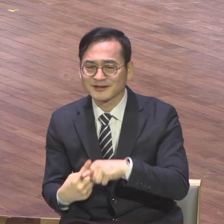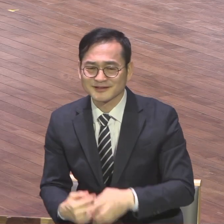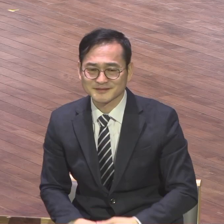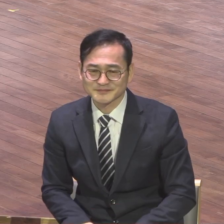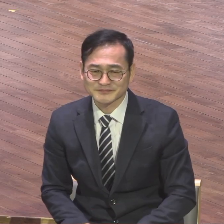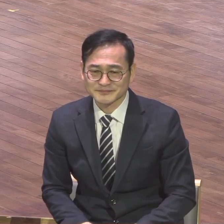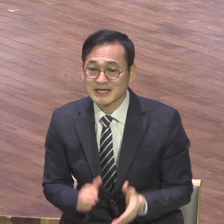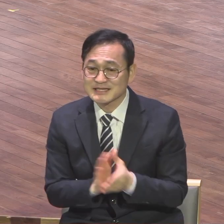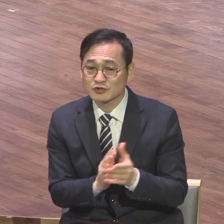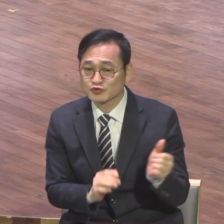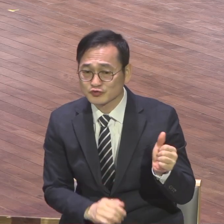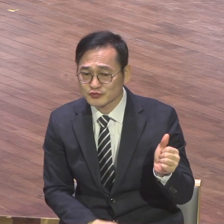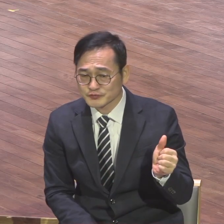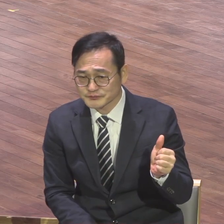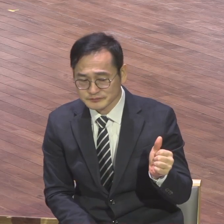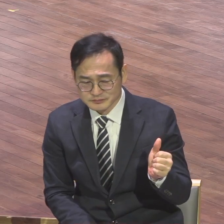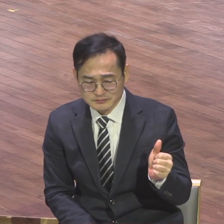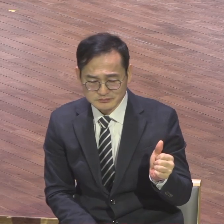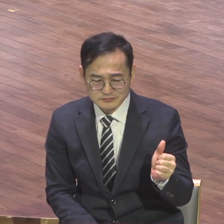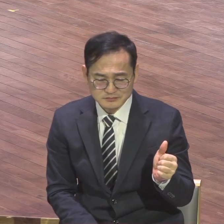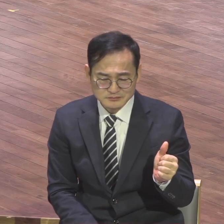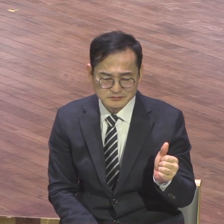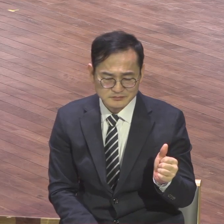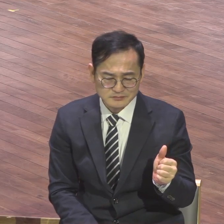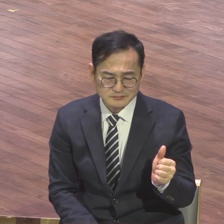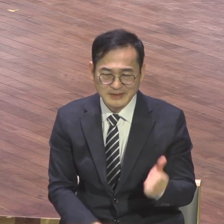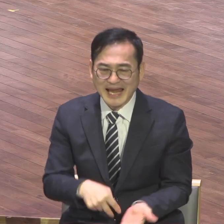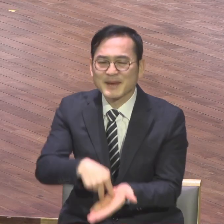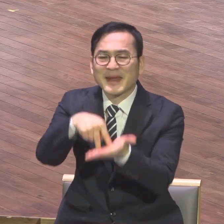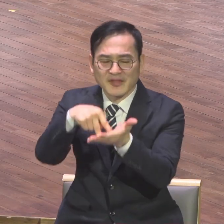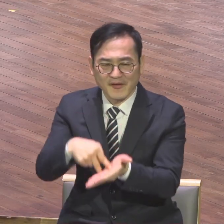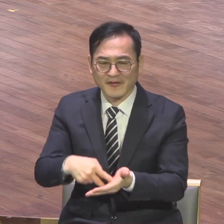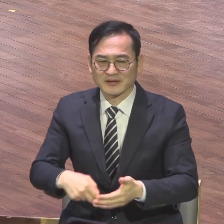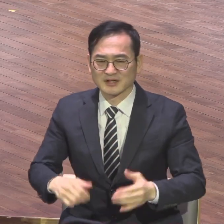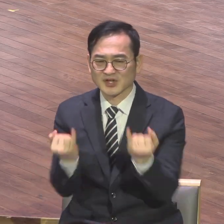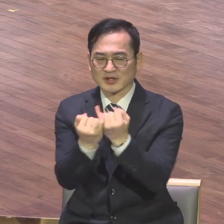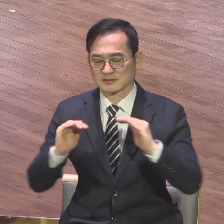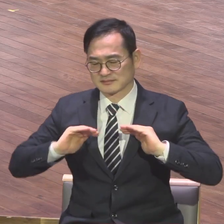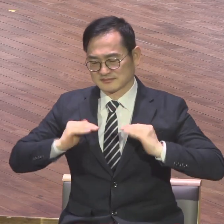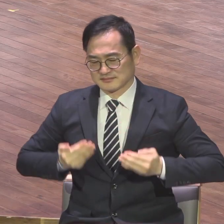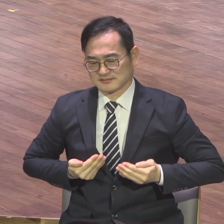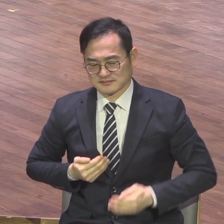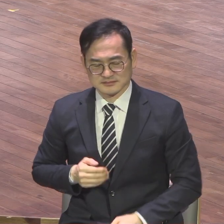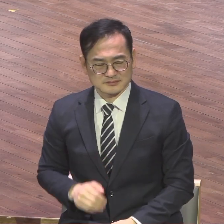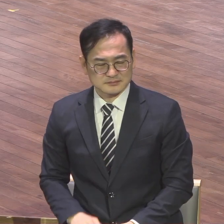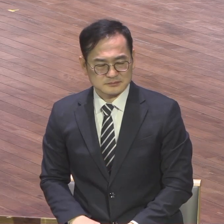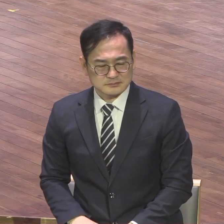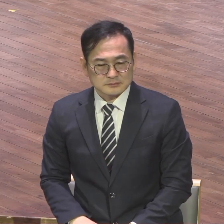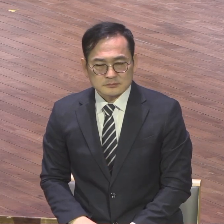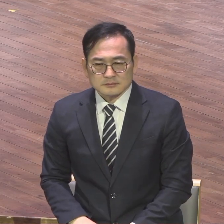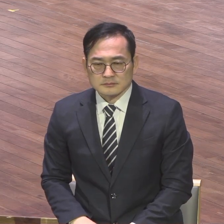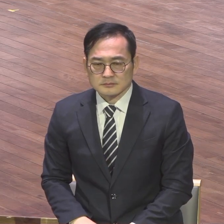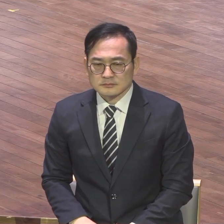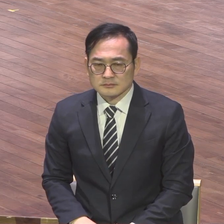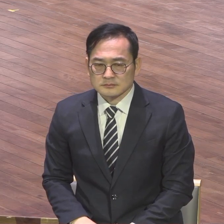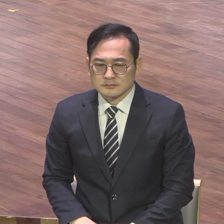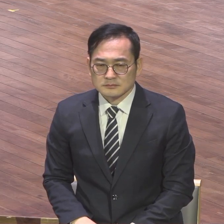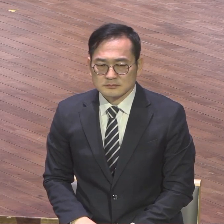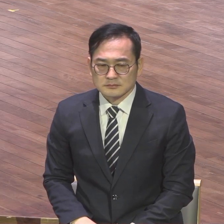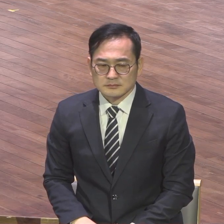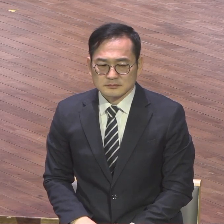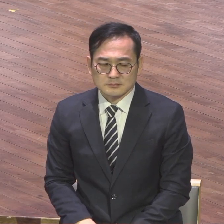내 친구가요, 이 아랍의 엘리베이터인데 여자가 이 막 이래가지고 다 보이도록 입어가지고 자기가 이래 딱 한번